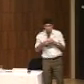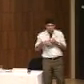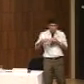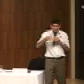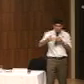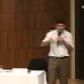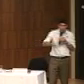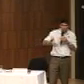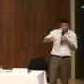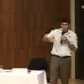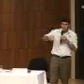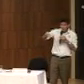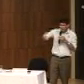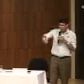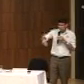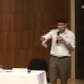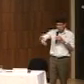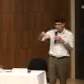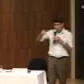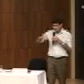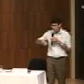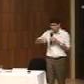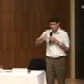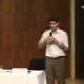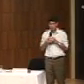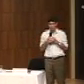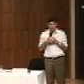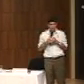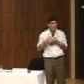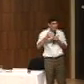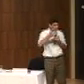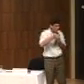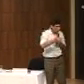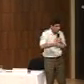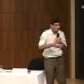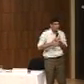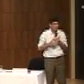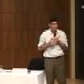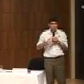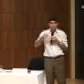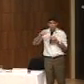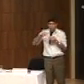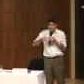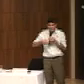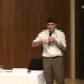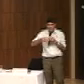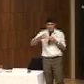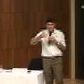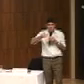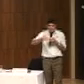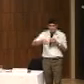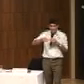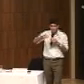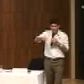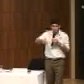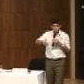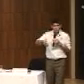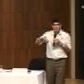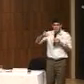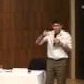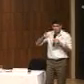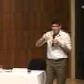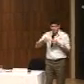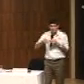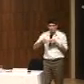estudantil, um plano de apoio às pessoas que precisam ficar na escola. A monitoria. Então, concretamente, a gente precisa dar